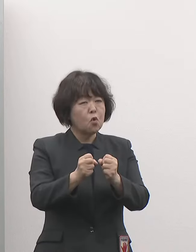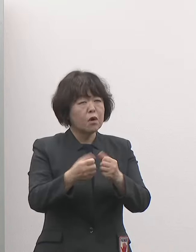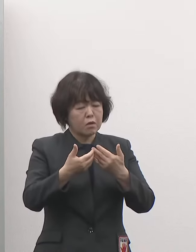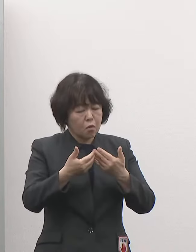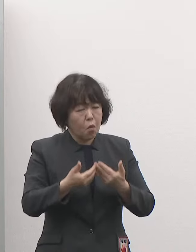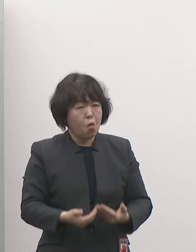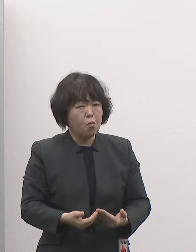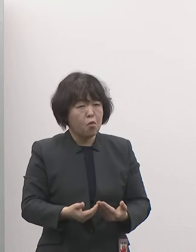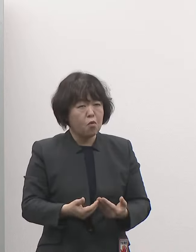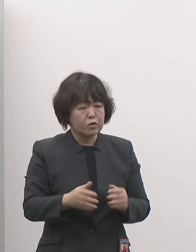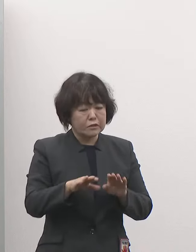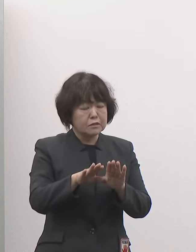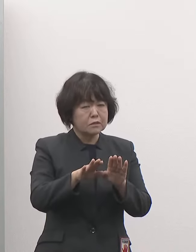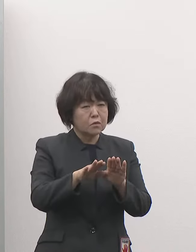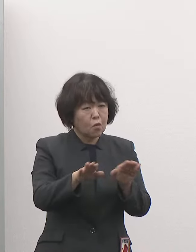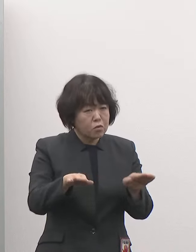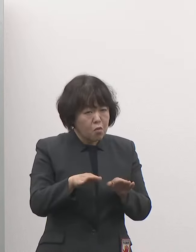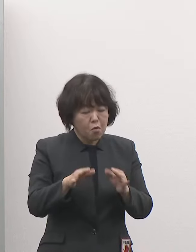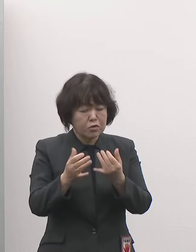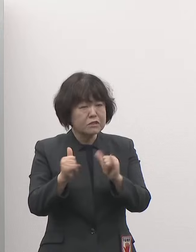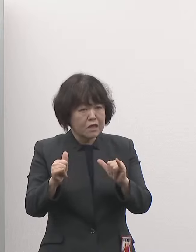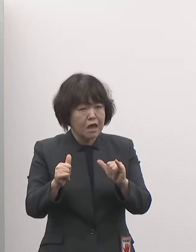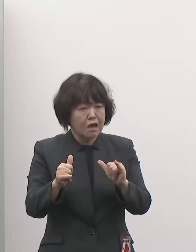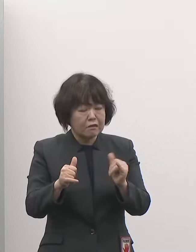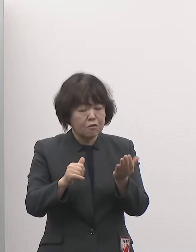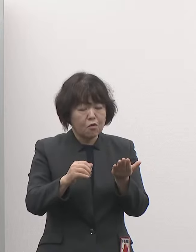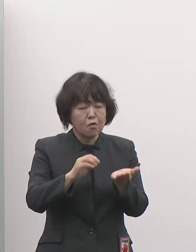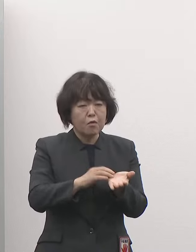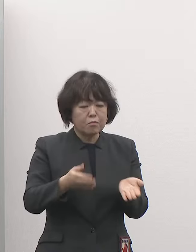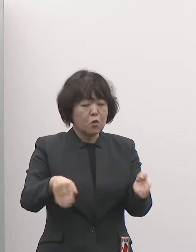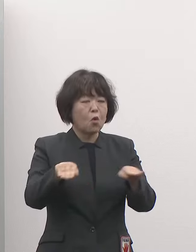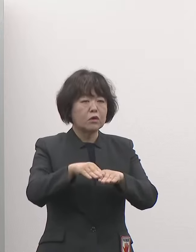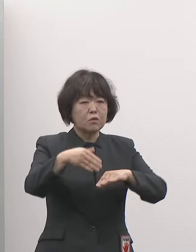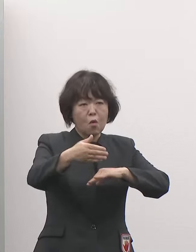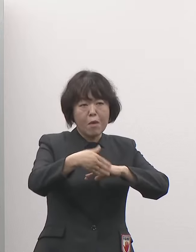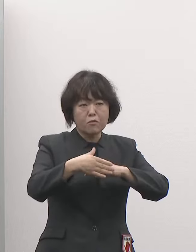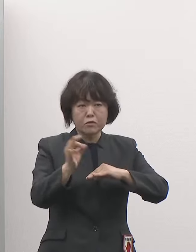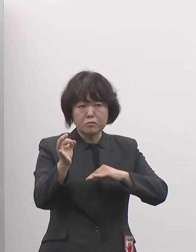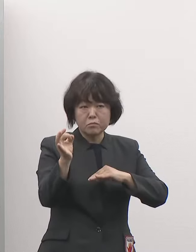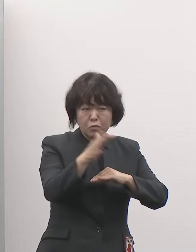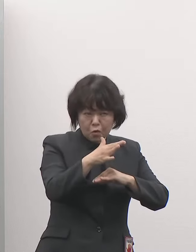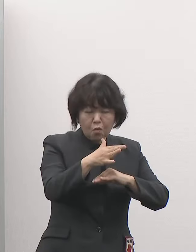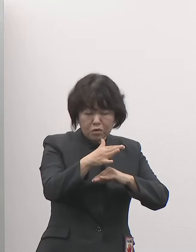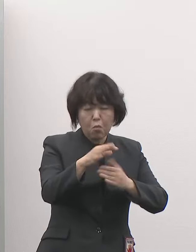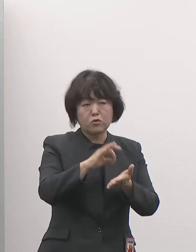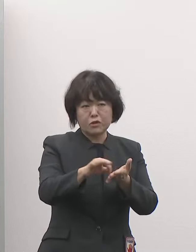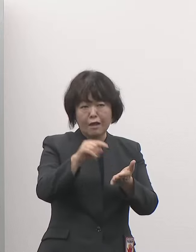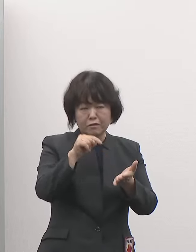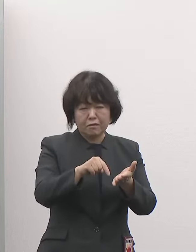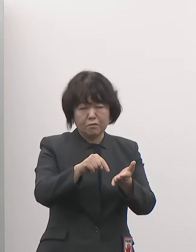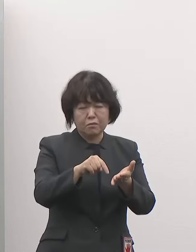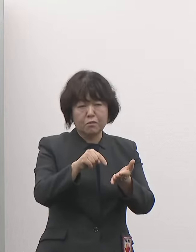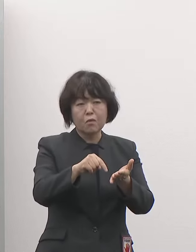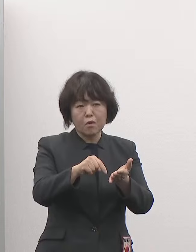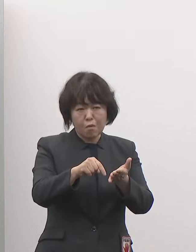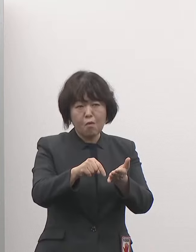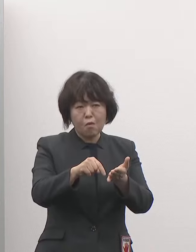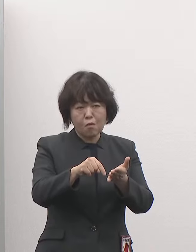窓口無料化の、実質無料化のためのツールとしても使っておりますので、これをさらに拡